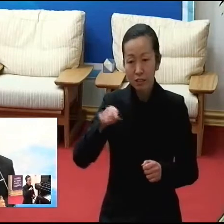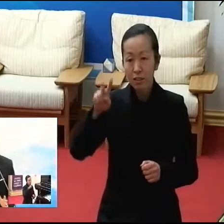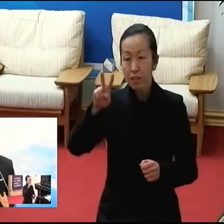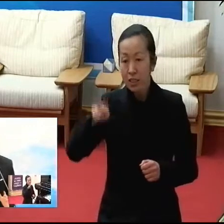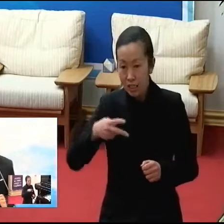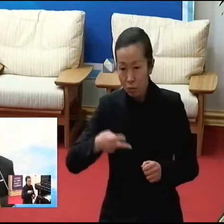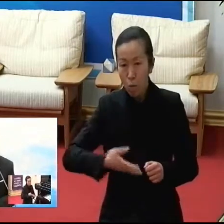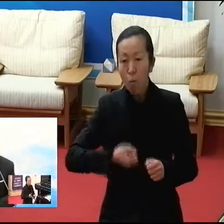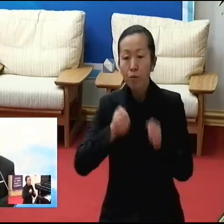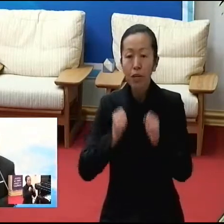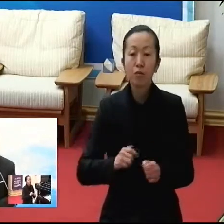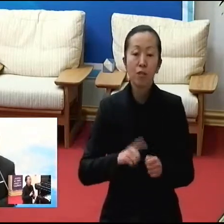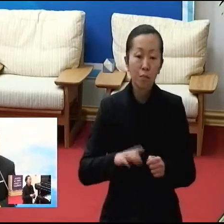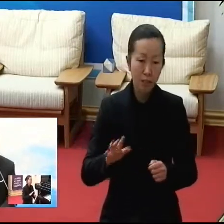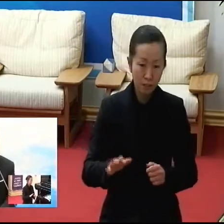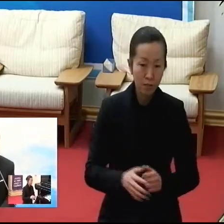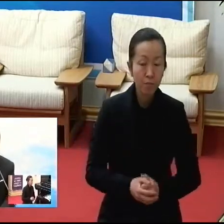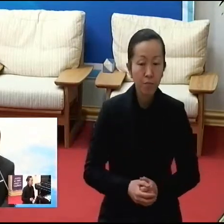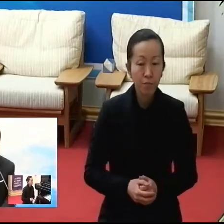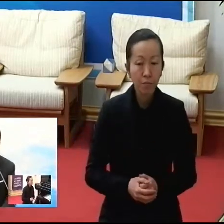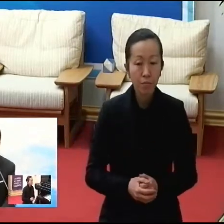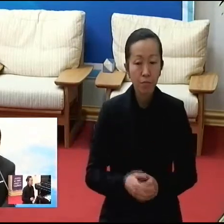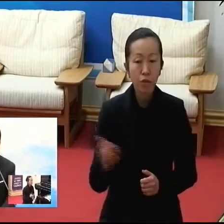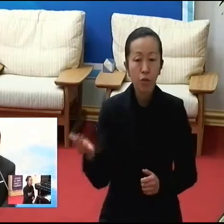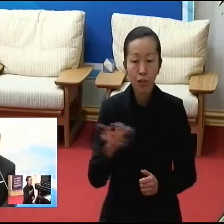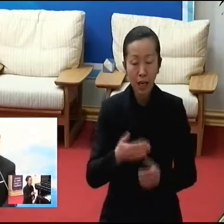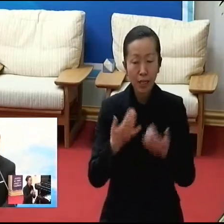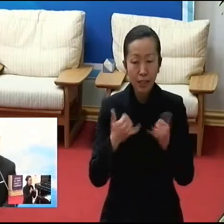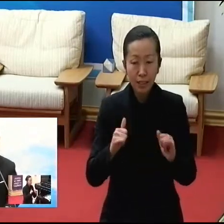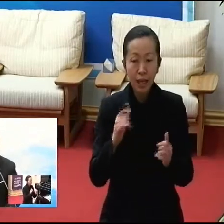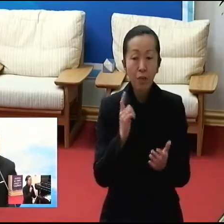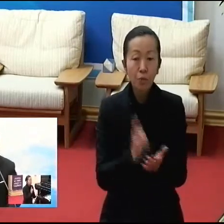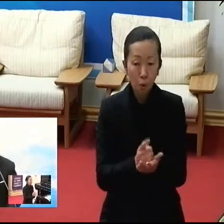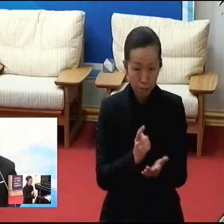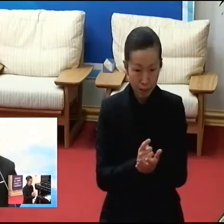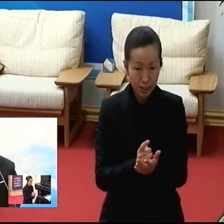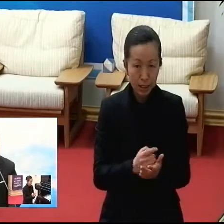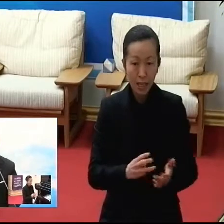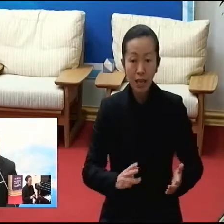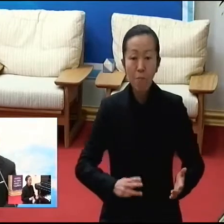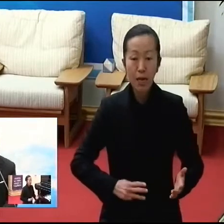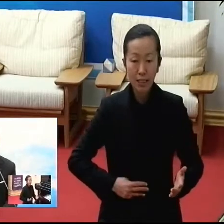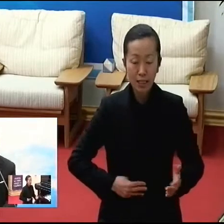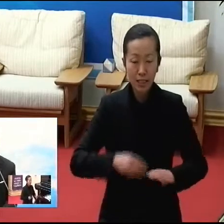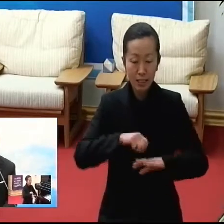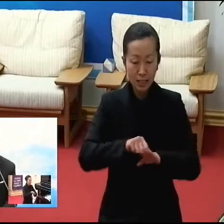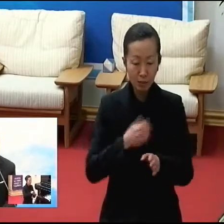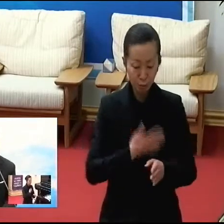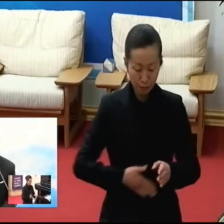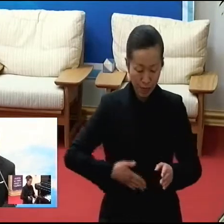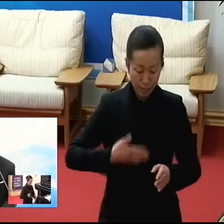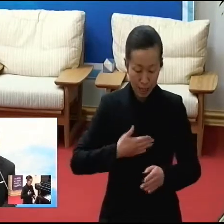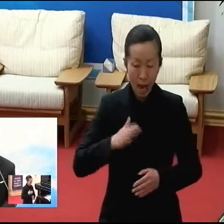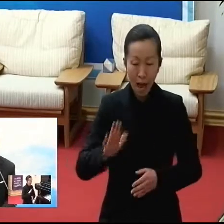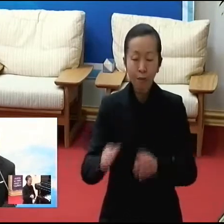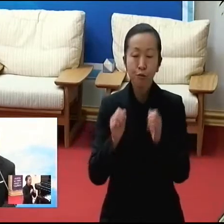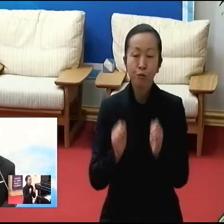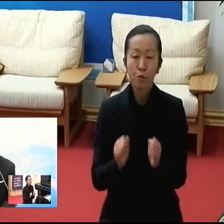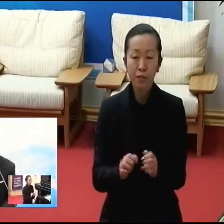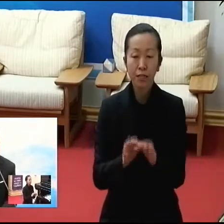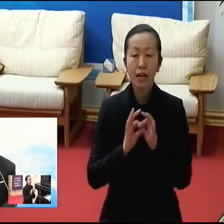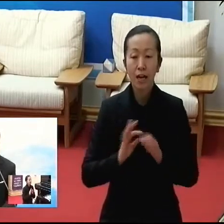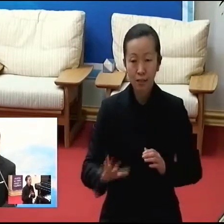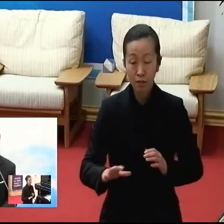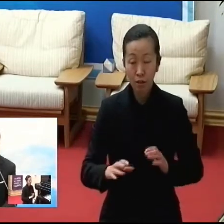그리고 인간에게만 영혼과 육체가 있기 때문에 그렇습니다. そして人間のみが魂と肉体があるからです 돼지는